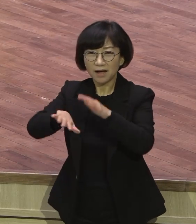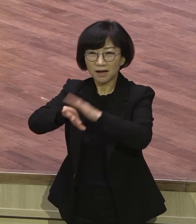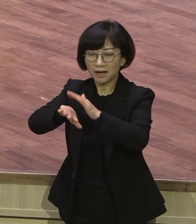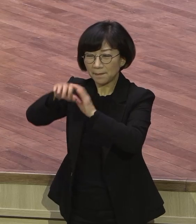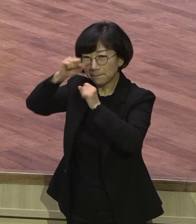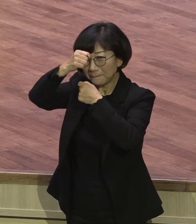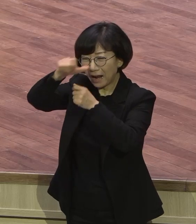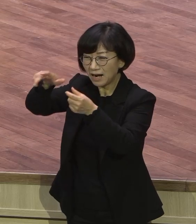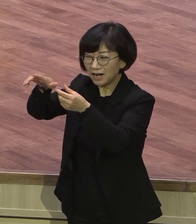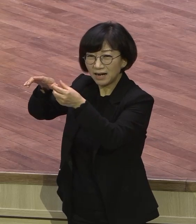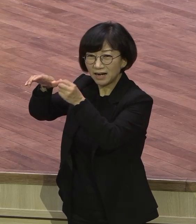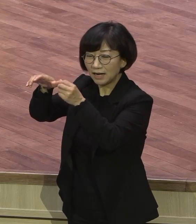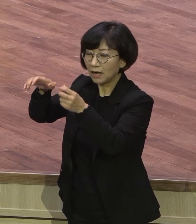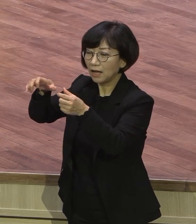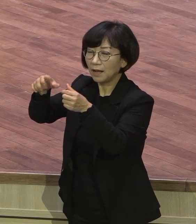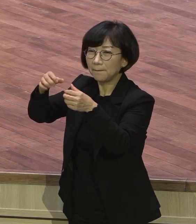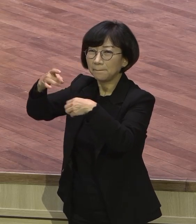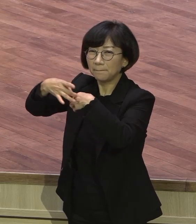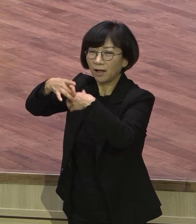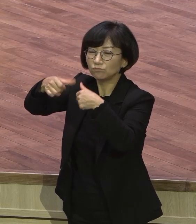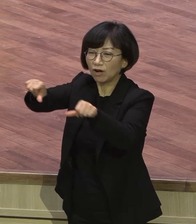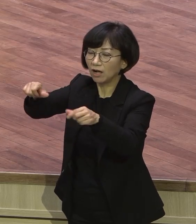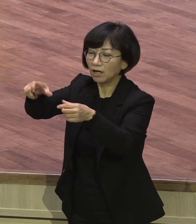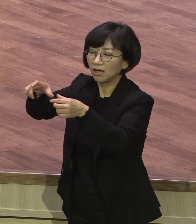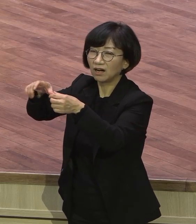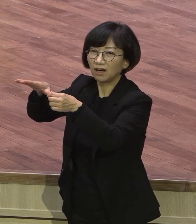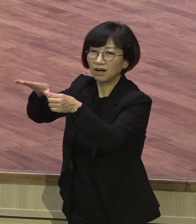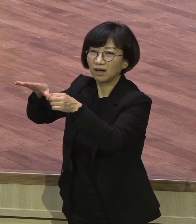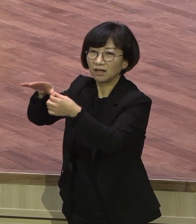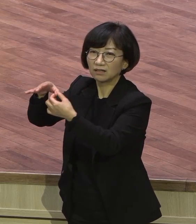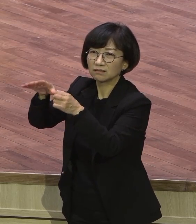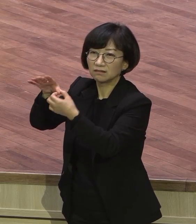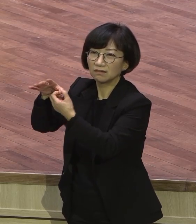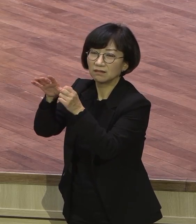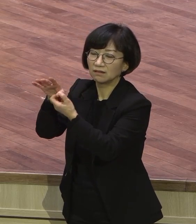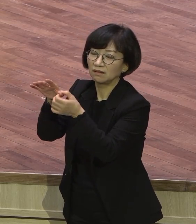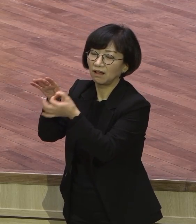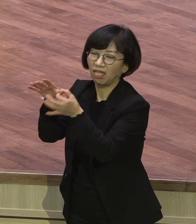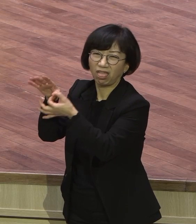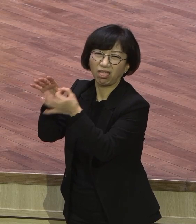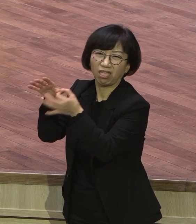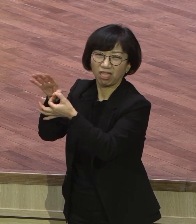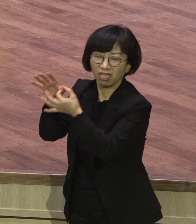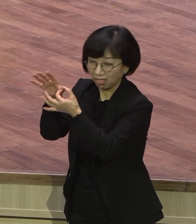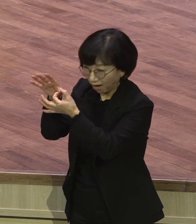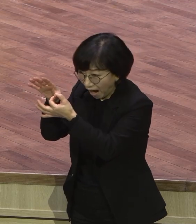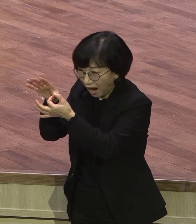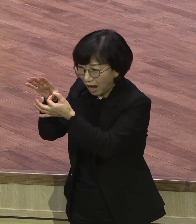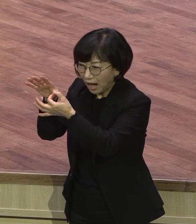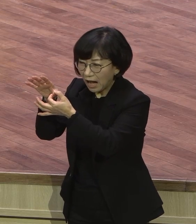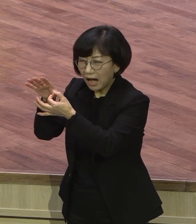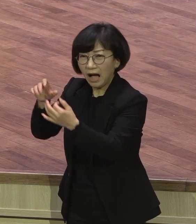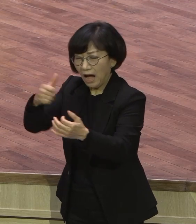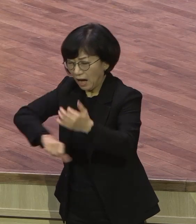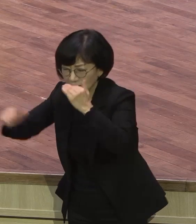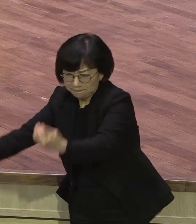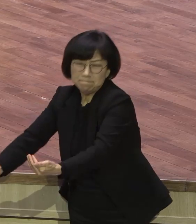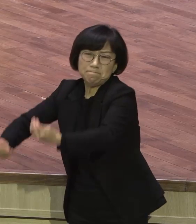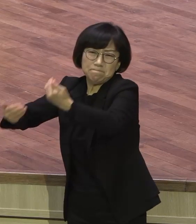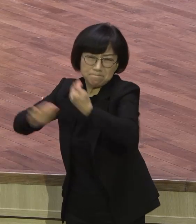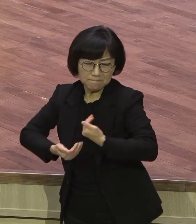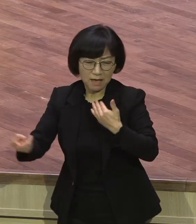발가락 떨어져가지고 뼈가 부러져서 덜렁덜렁 주일 아침인데 빨리 끌어안고 병원에